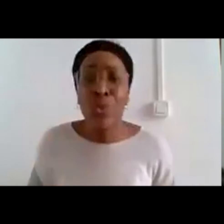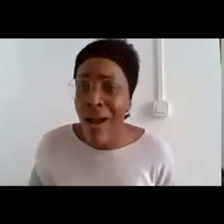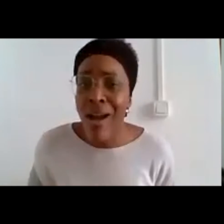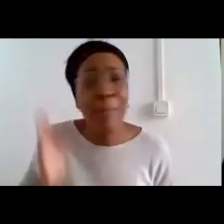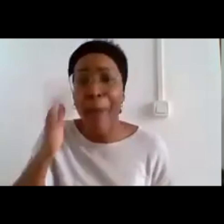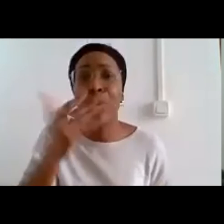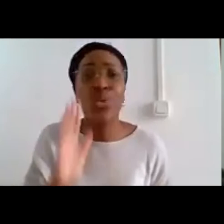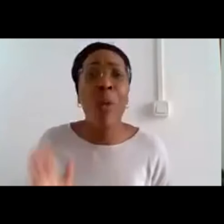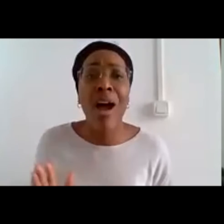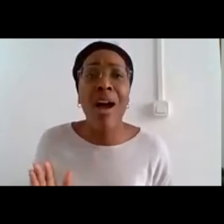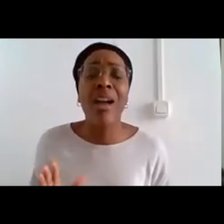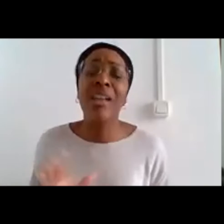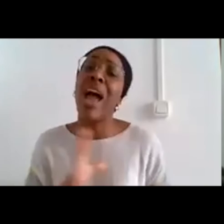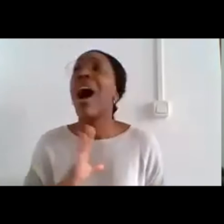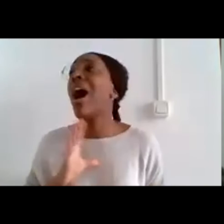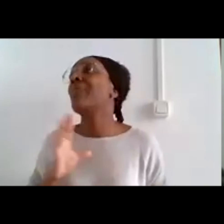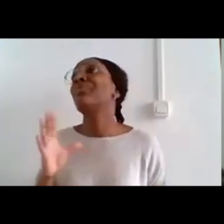la recherche